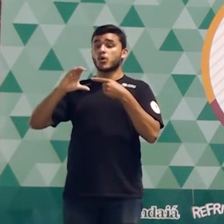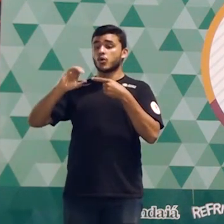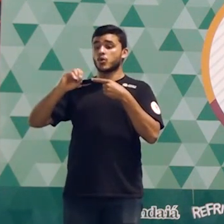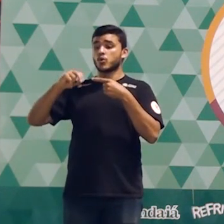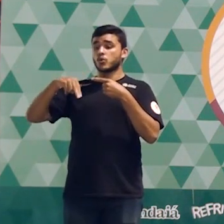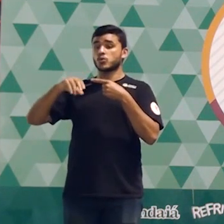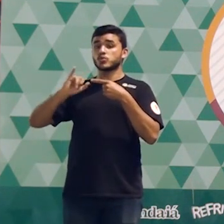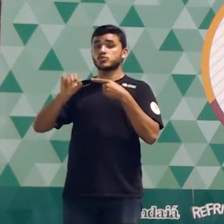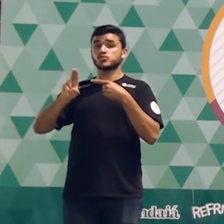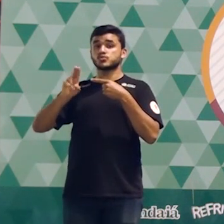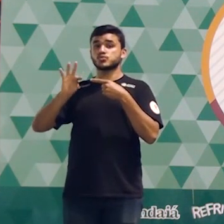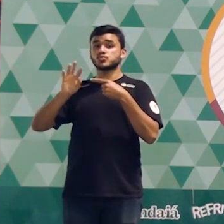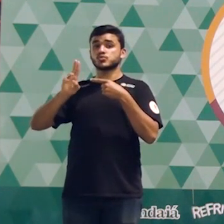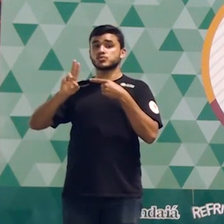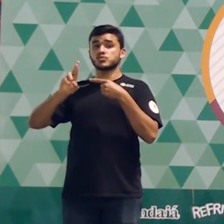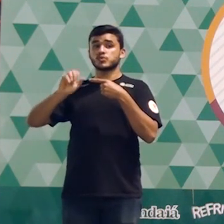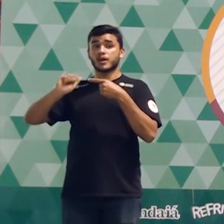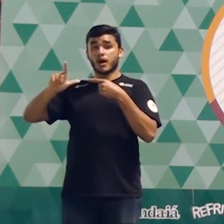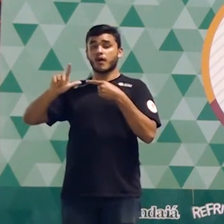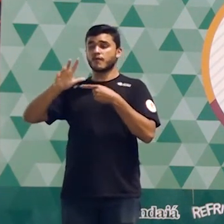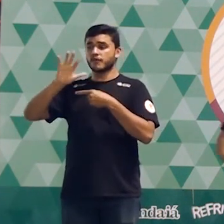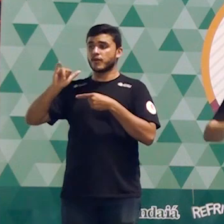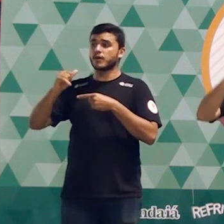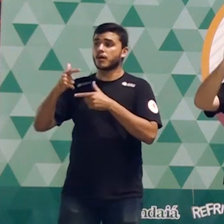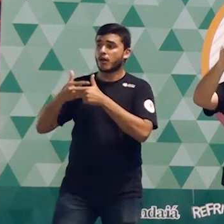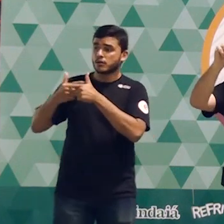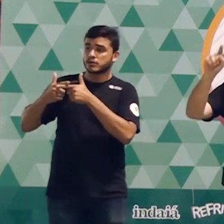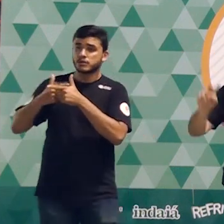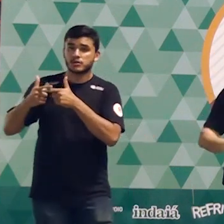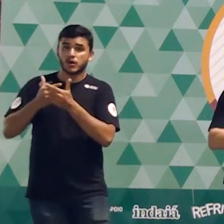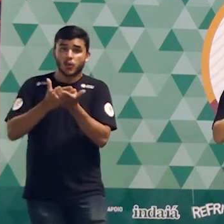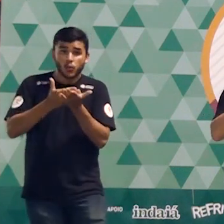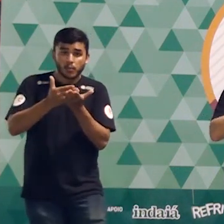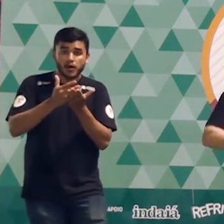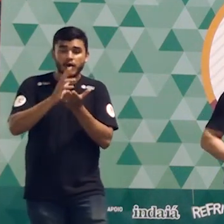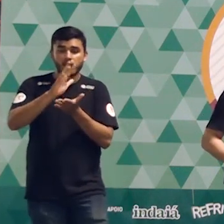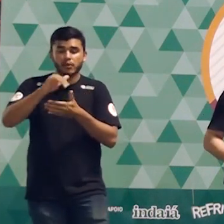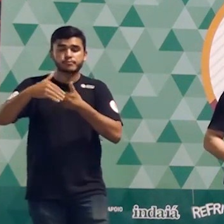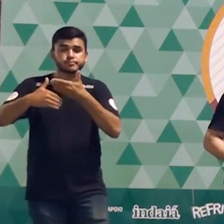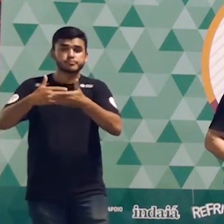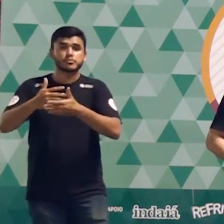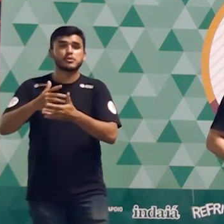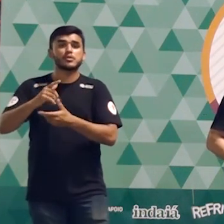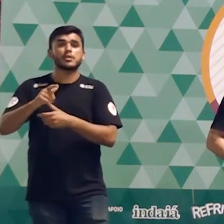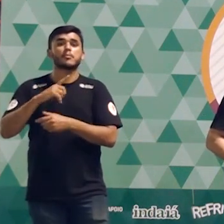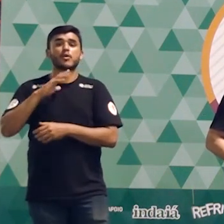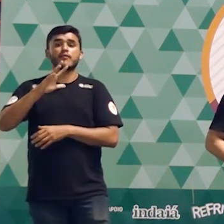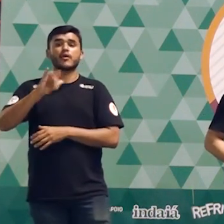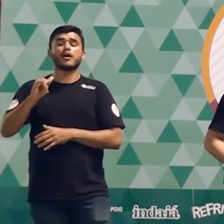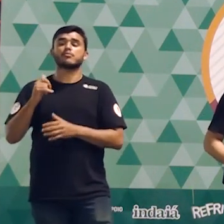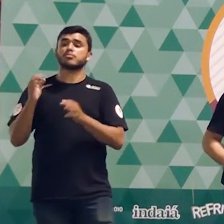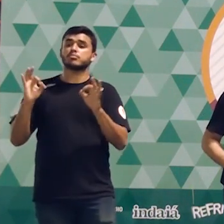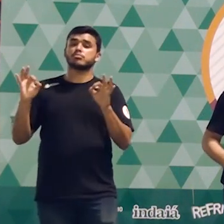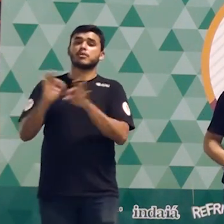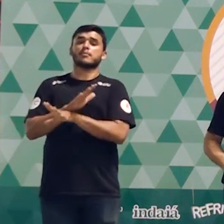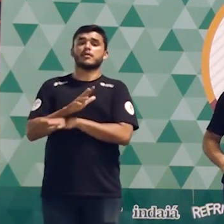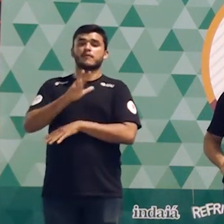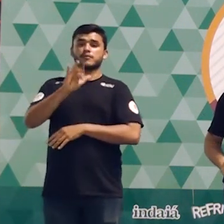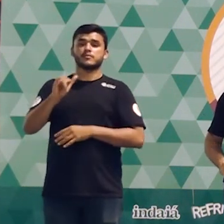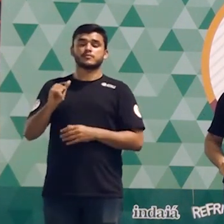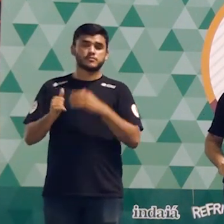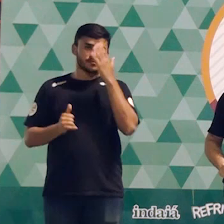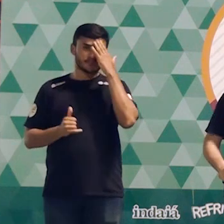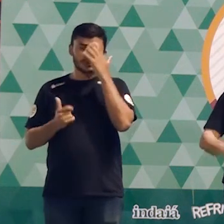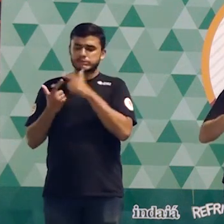tem um começo, mas ele vai chegar ao fim. Por quê? Porque a crise tem um começo e vai chegar ao fim. Toda crise chega ao fim.